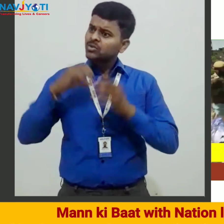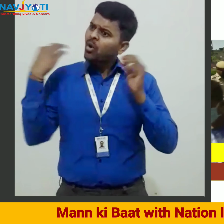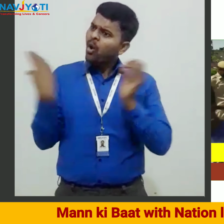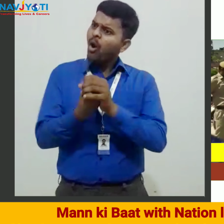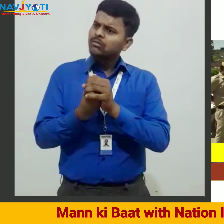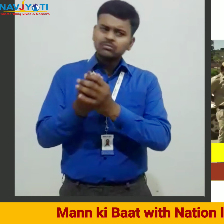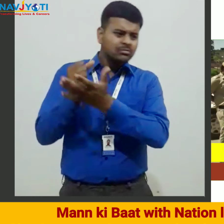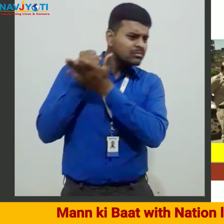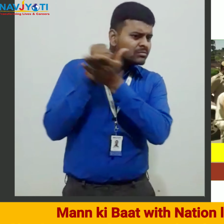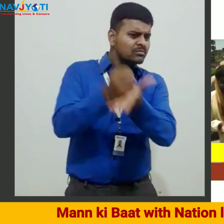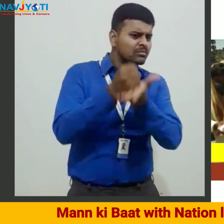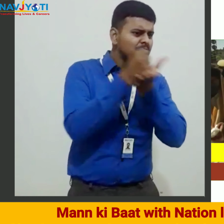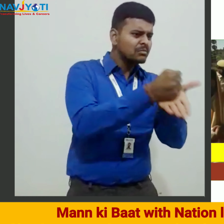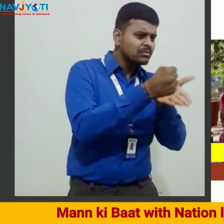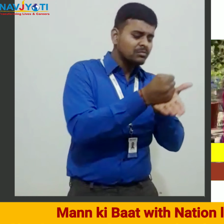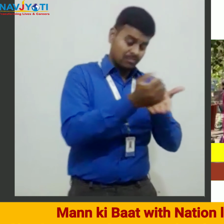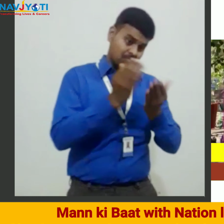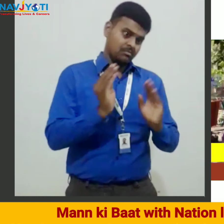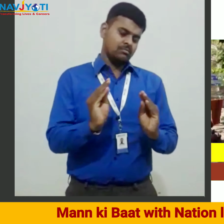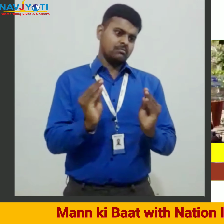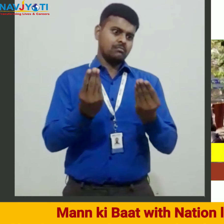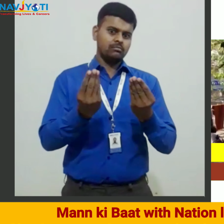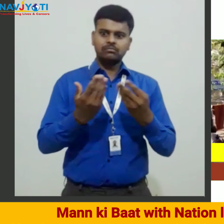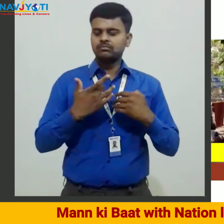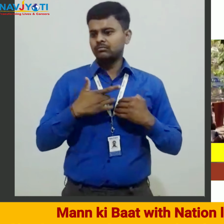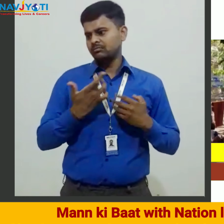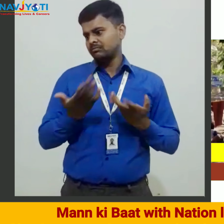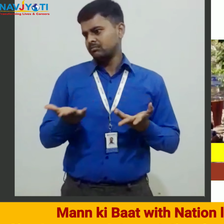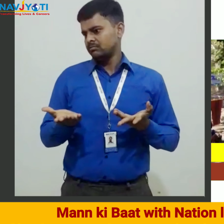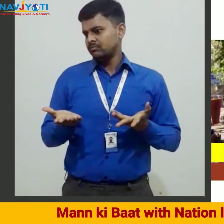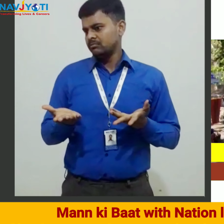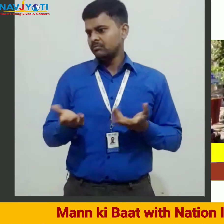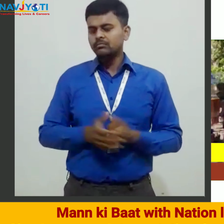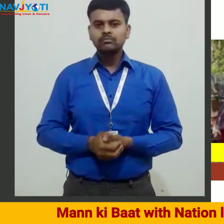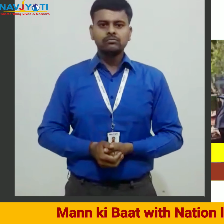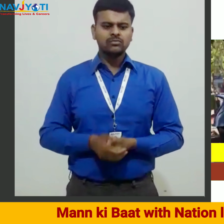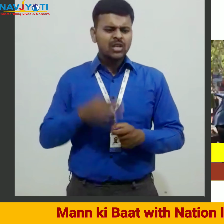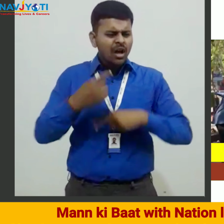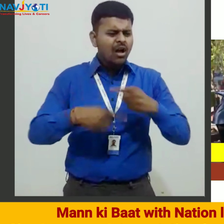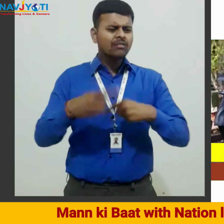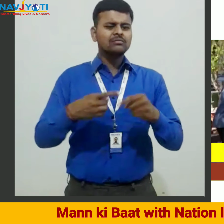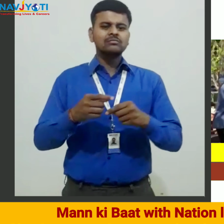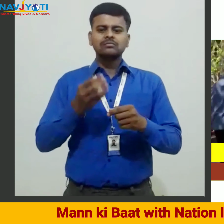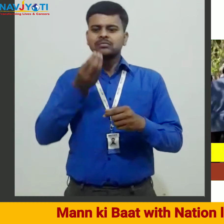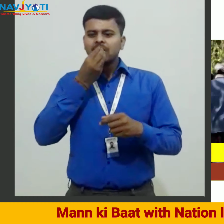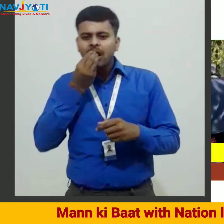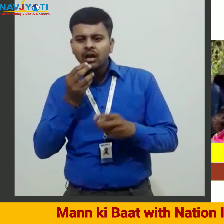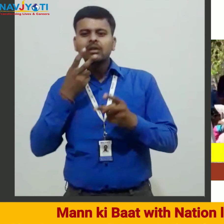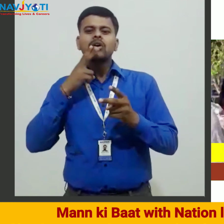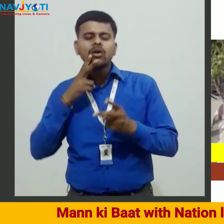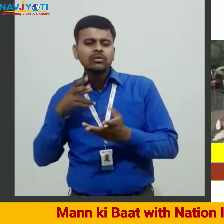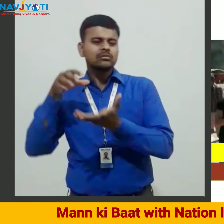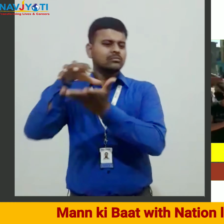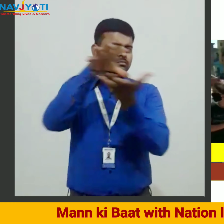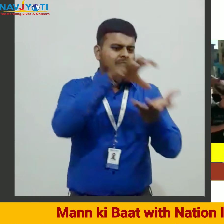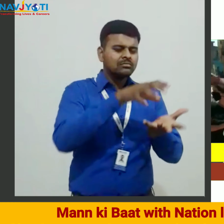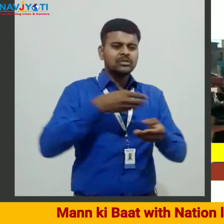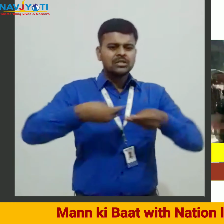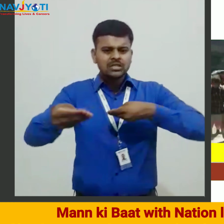हमारे सामान्य कामगार हो, पड़ोस की दुकानों में काम करने वाले लोग हो, इन सब की कितनी